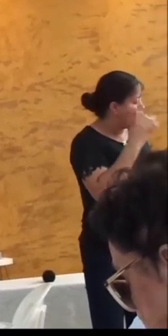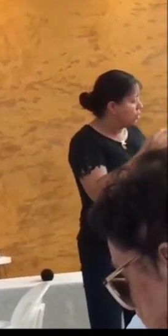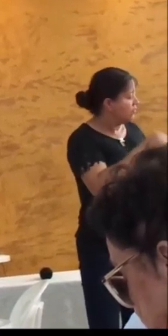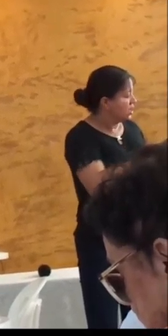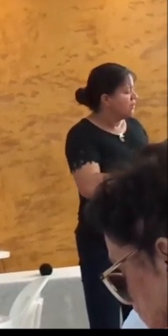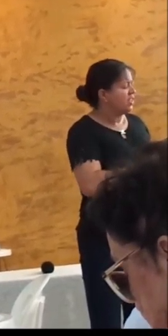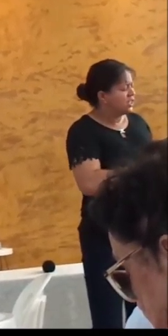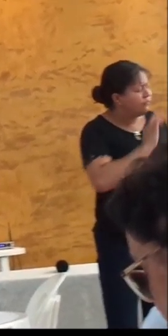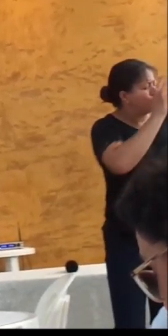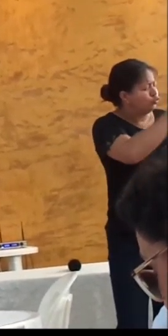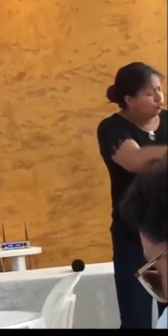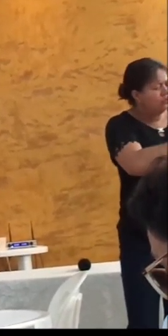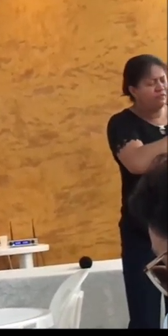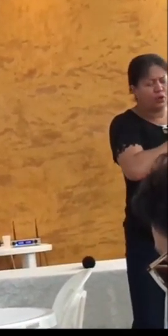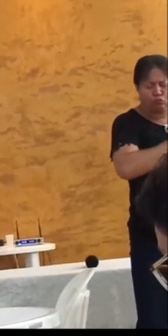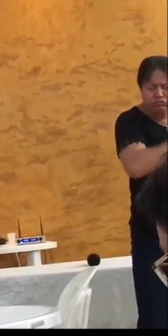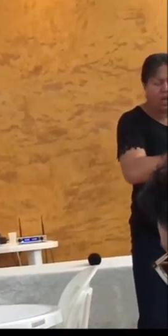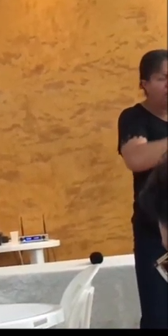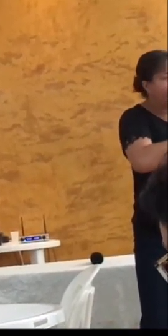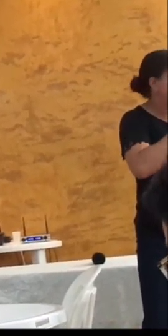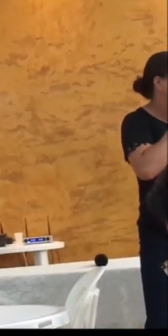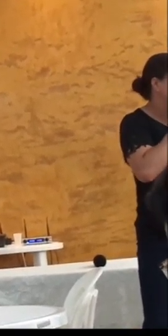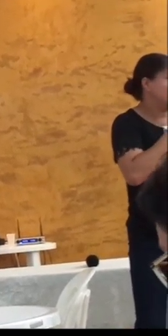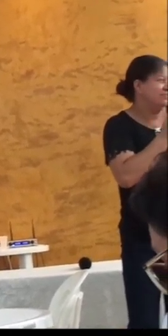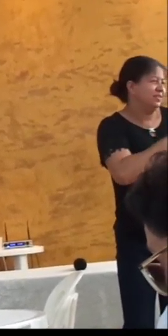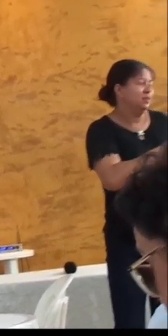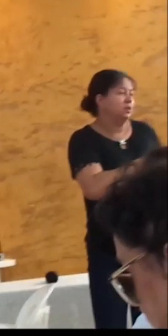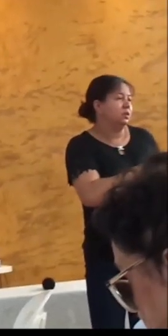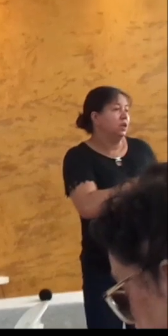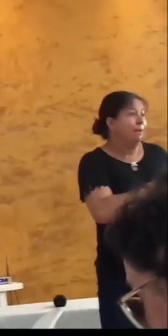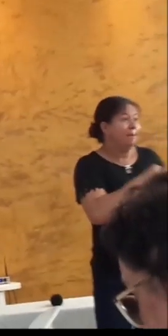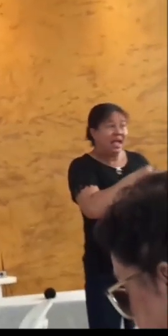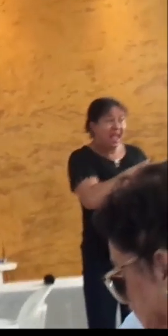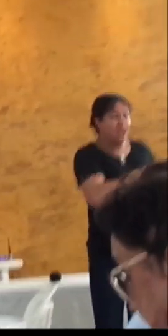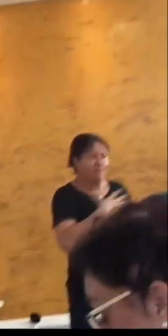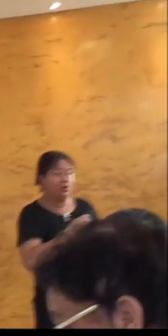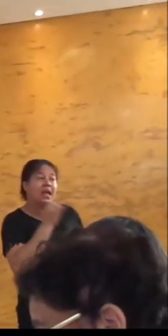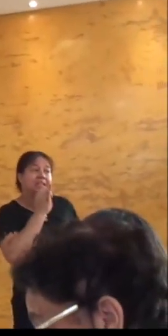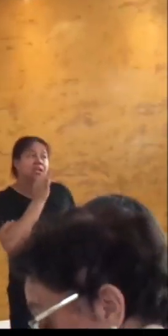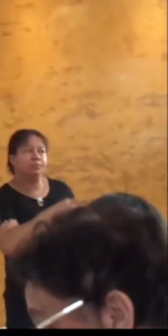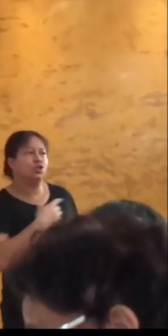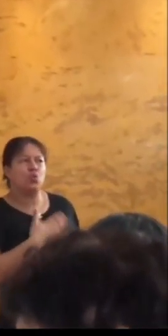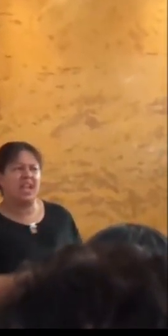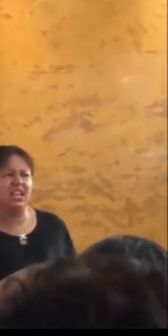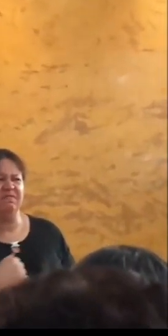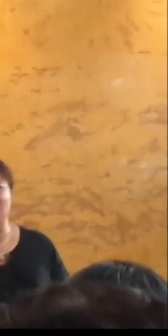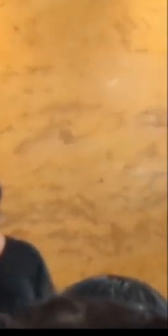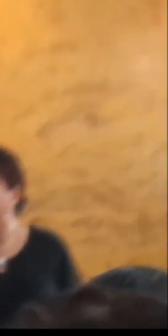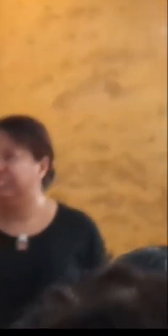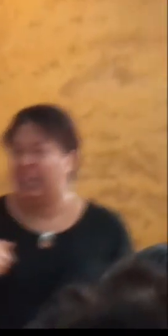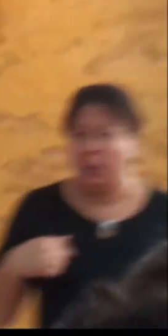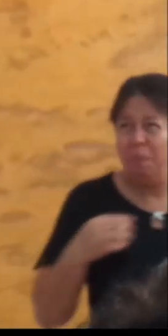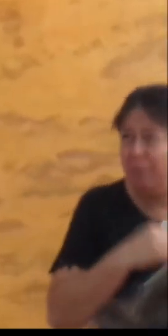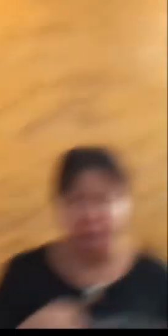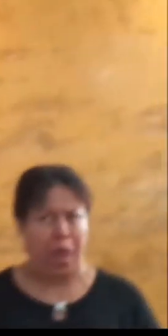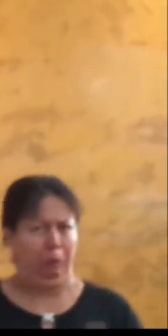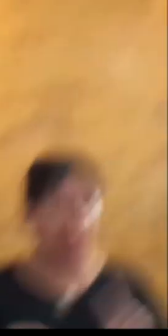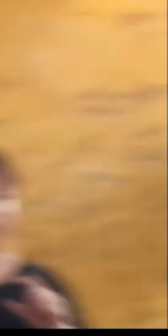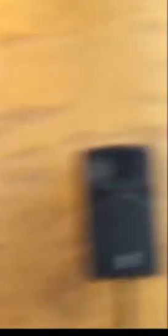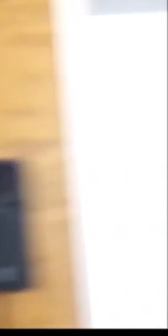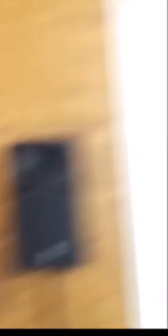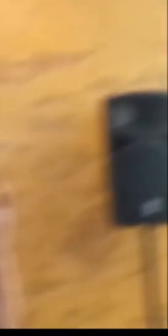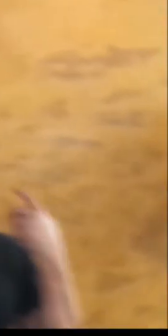Mesmo que o filho esteja às vezes indo para um lado diferente, ele precisa saber, ela precisa saber